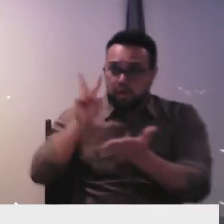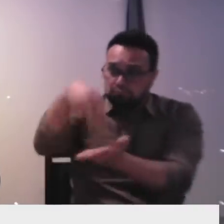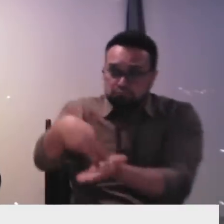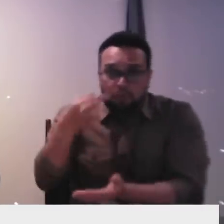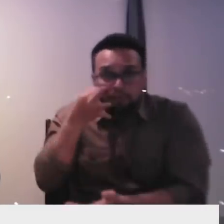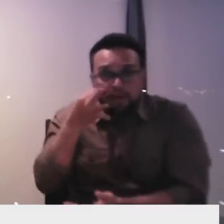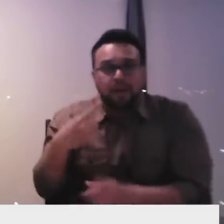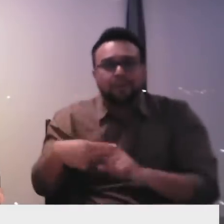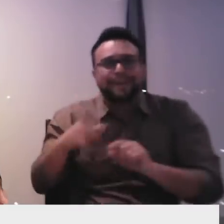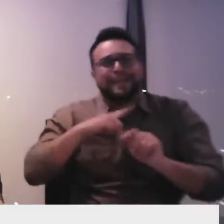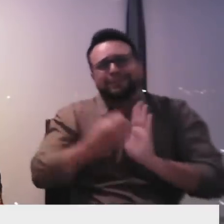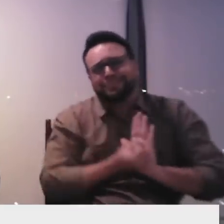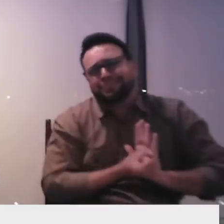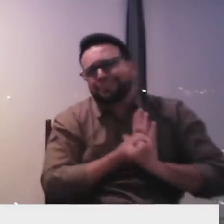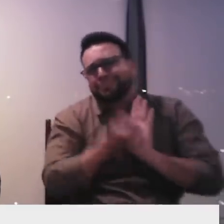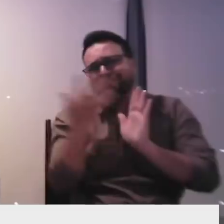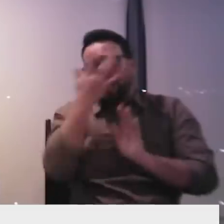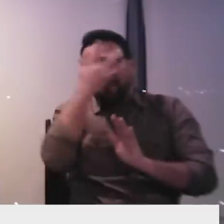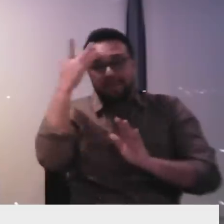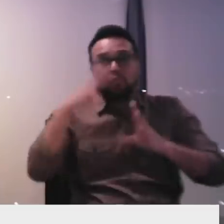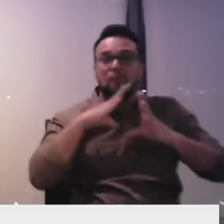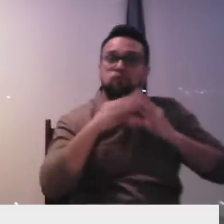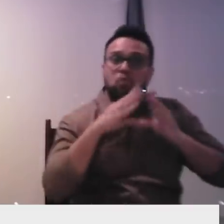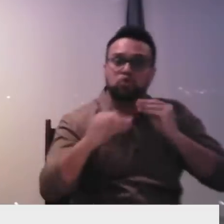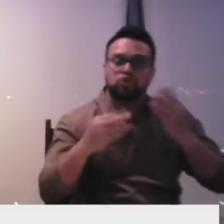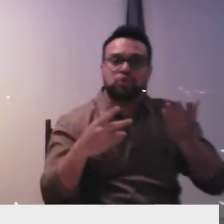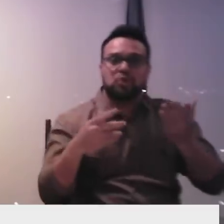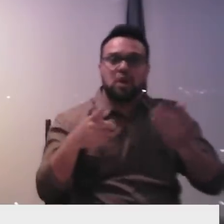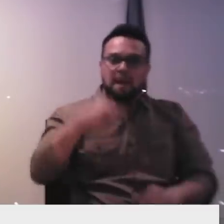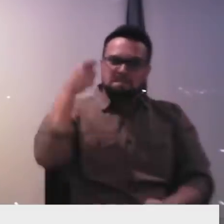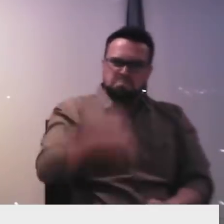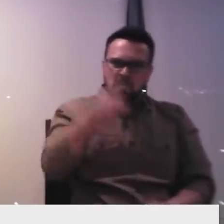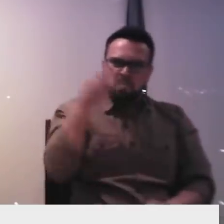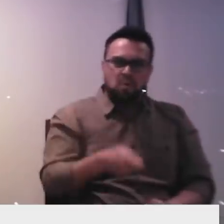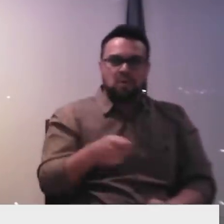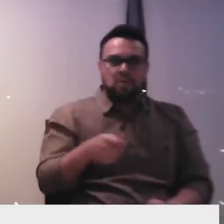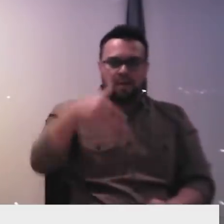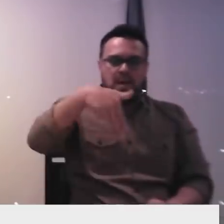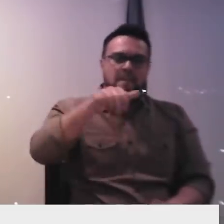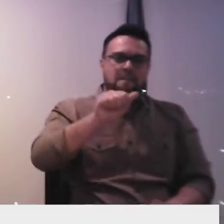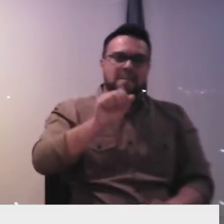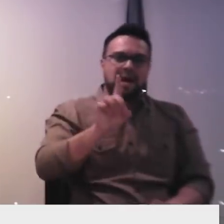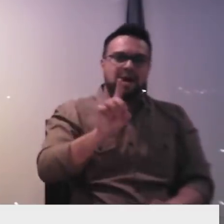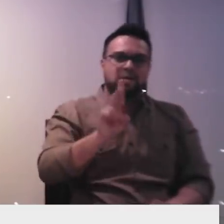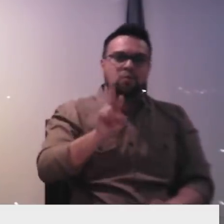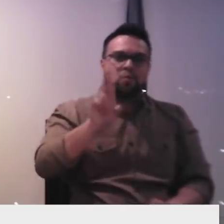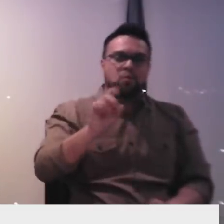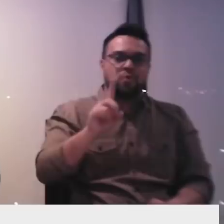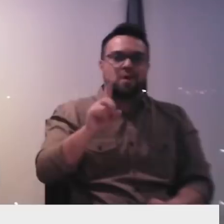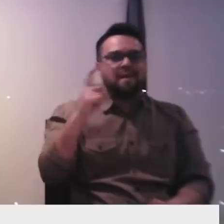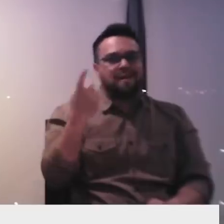São centenas de pessoas que chegam por dia ali fugindo do regime lá do Maduro, né, do falecido